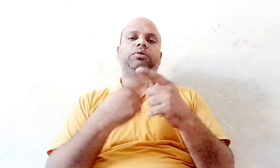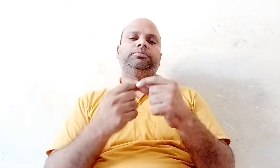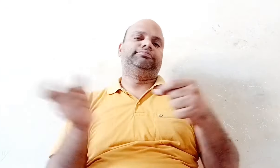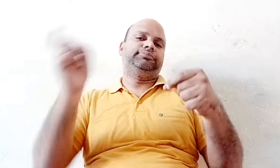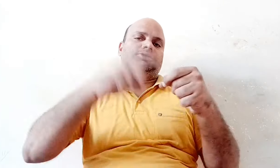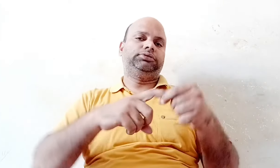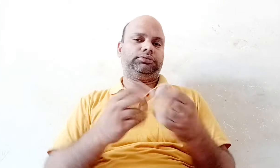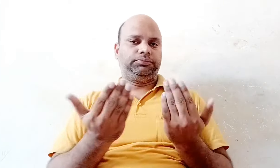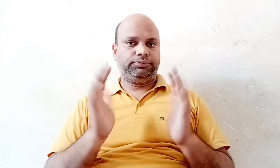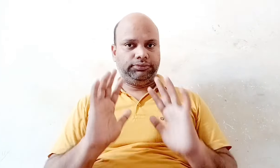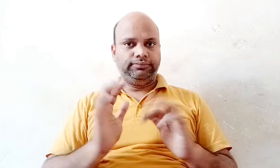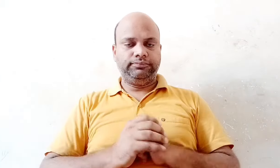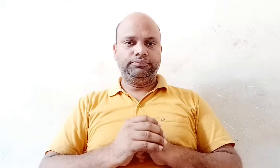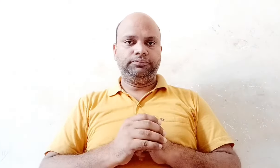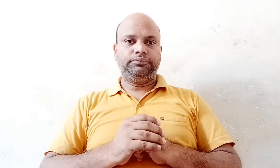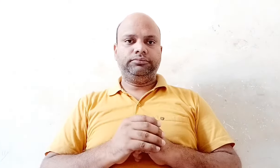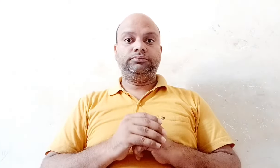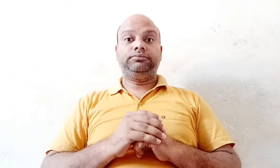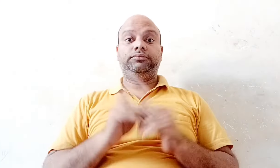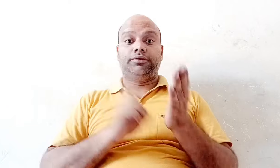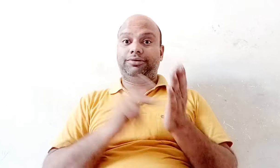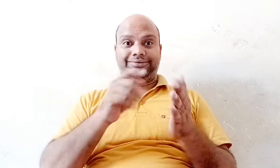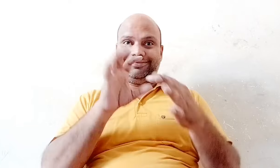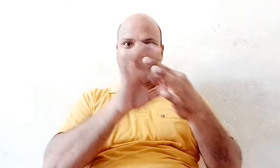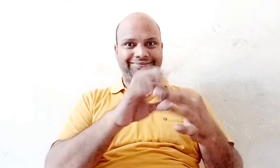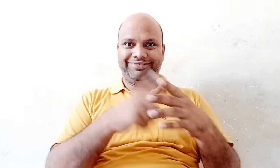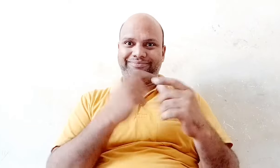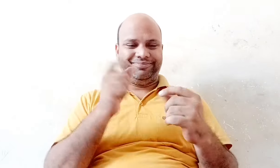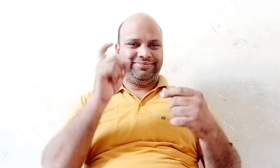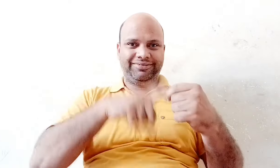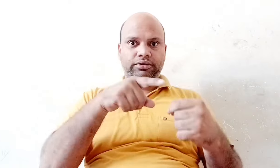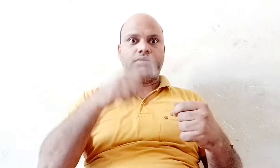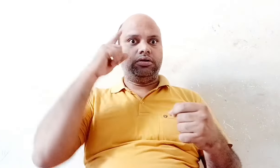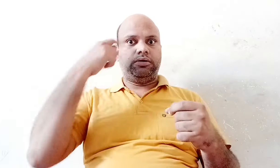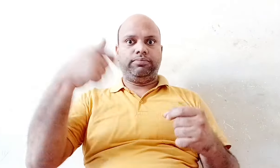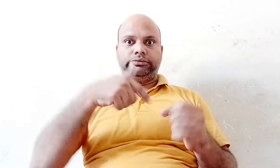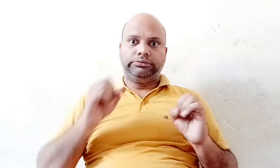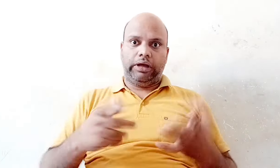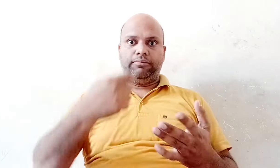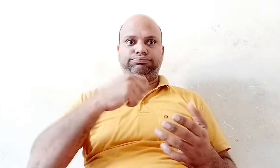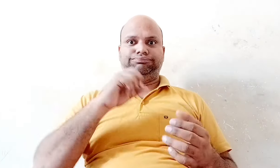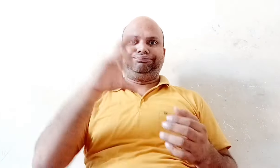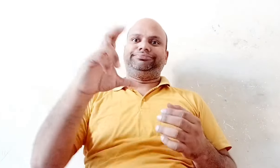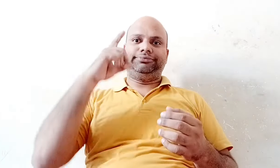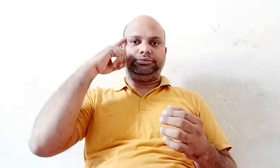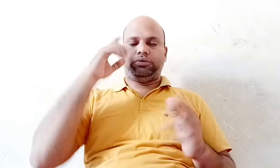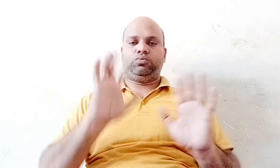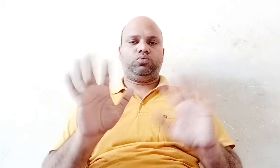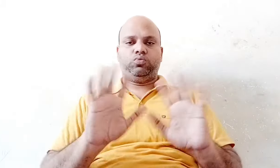avedana patrakramanka, application LD, ankita ya nahim hua hai, to Isaka Arthur yaha hai ki usaka